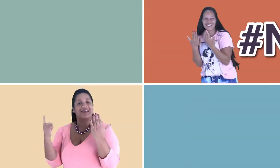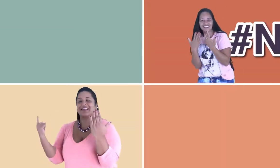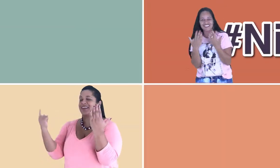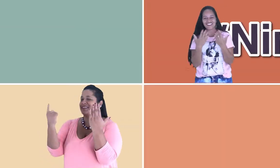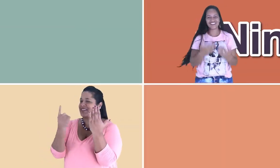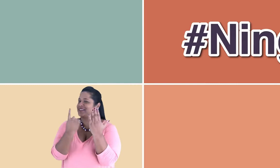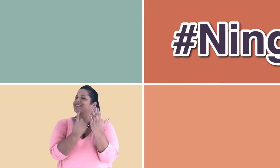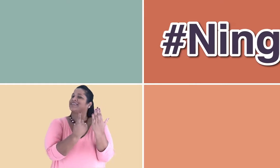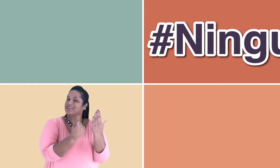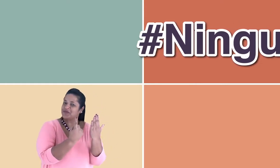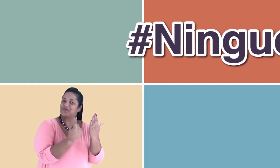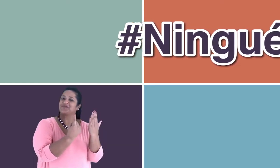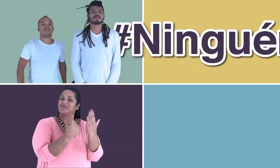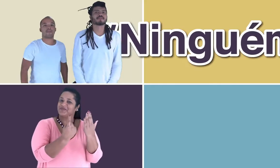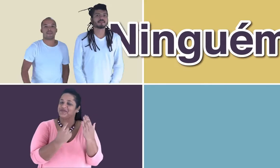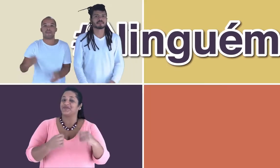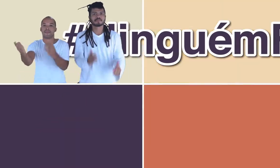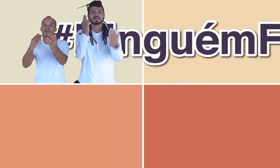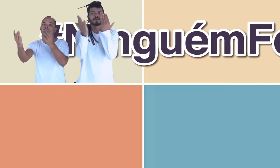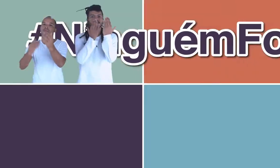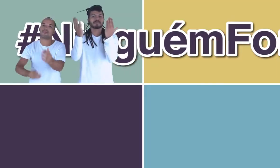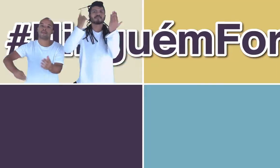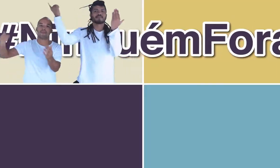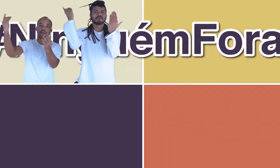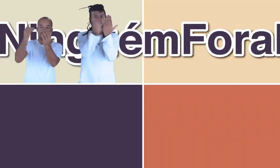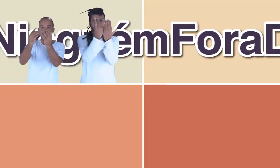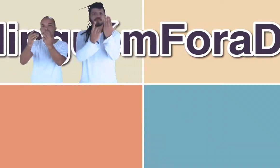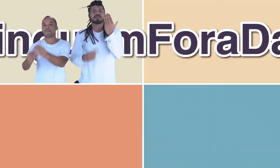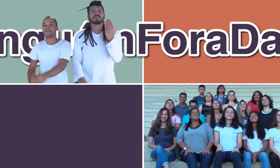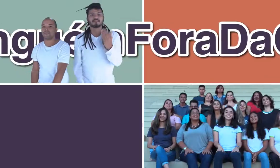Ninguém fora da conversa.